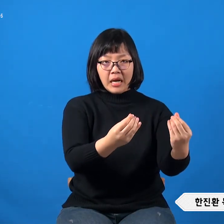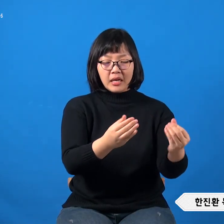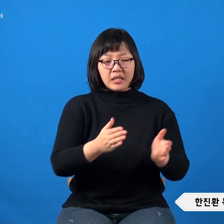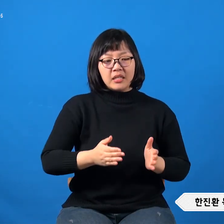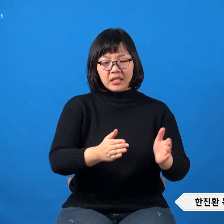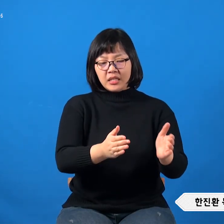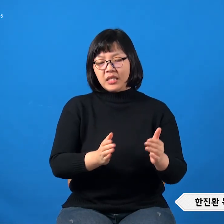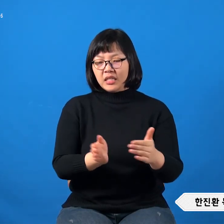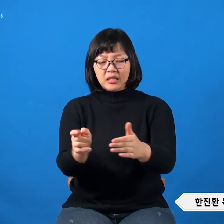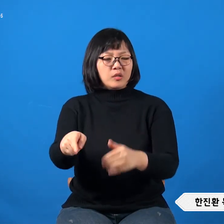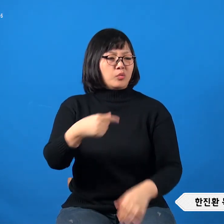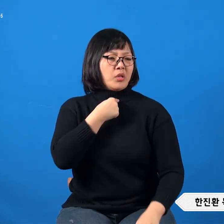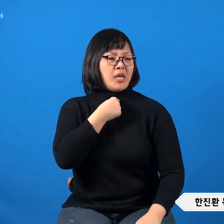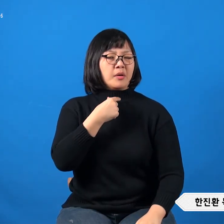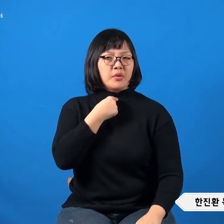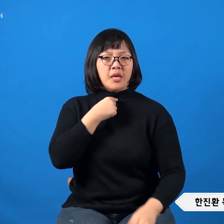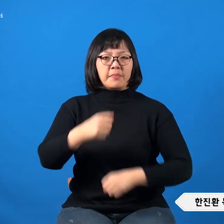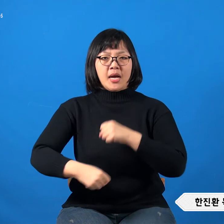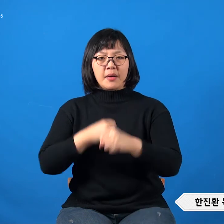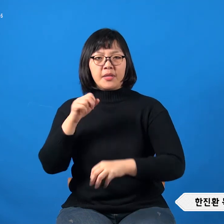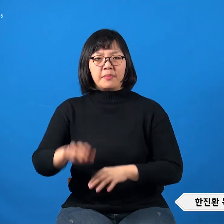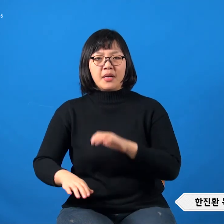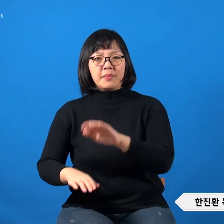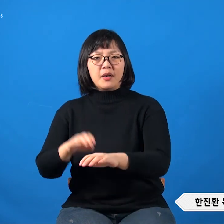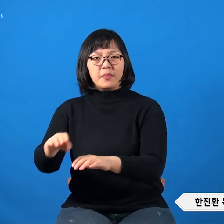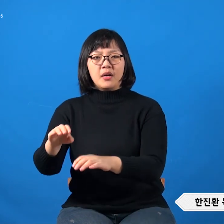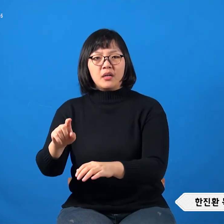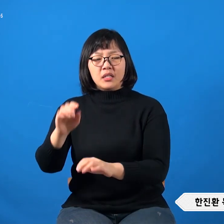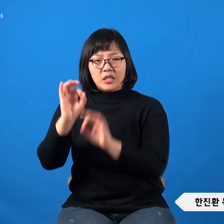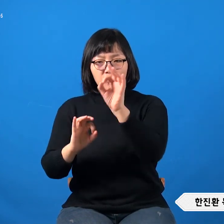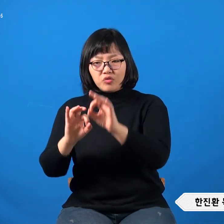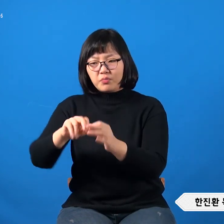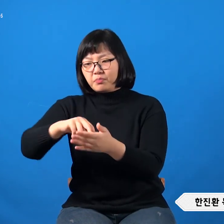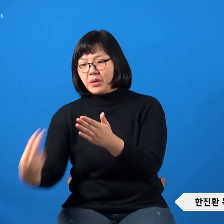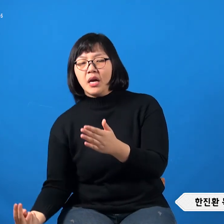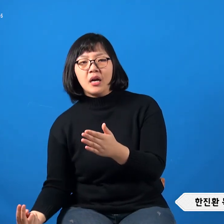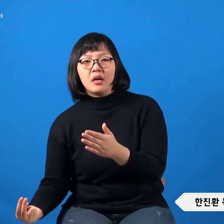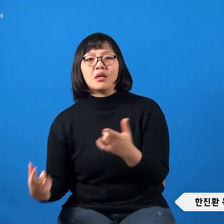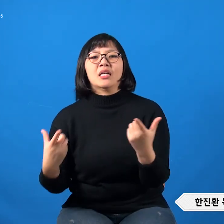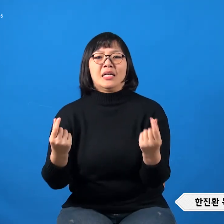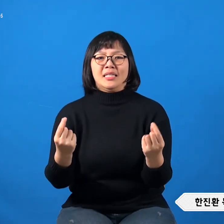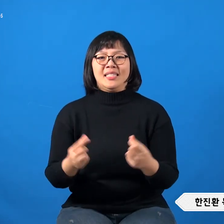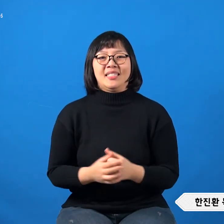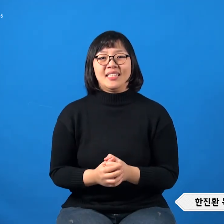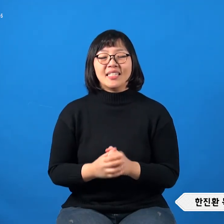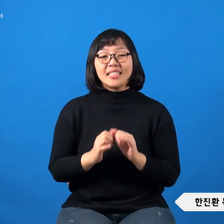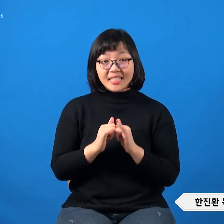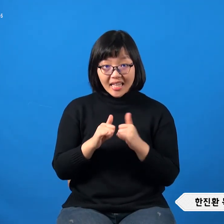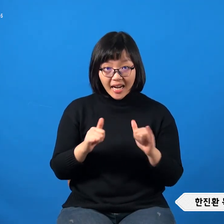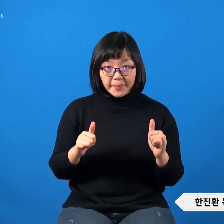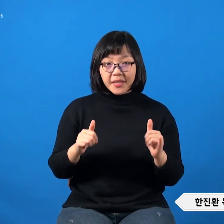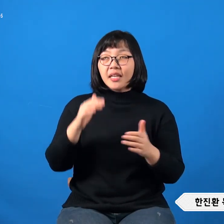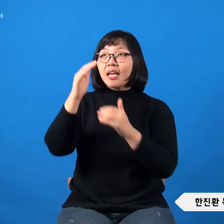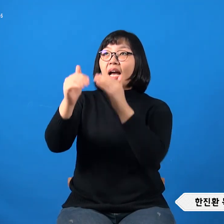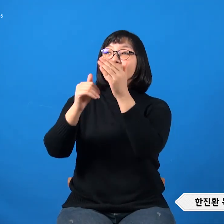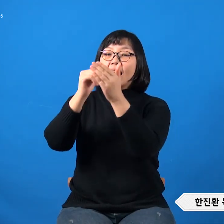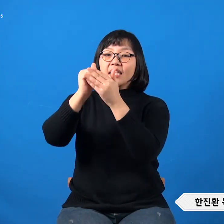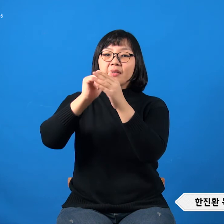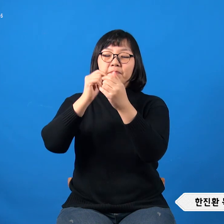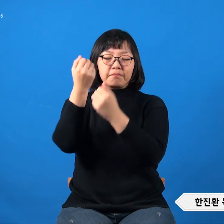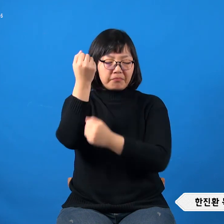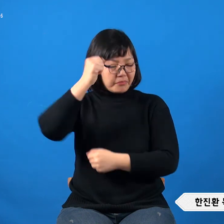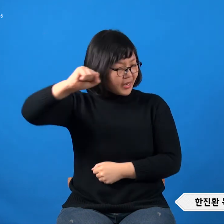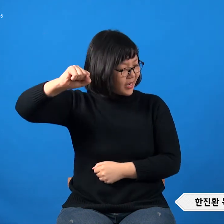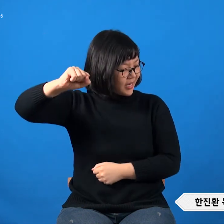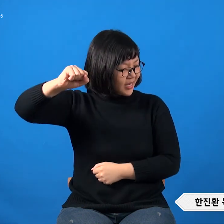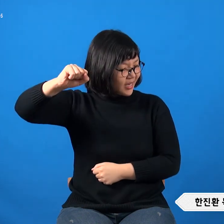인간이 하나님의 창조의 질서를 깨트리고 이 죄를 지으면 폭풍을 피할